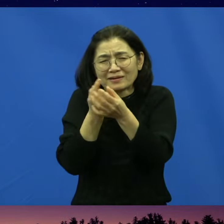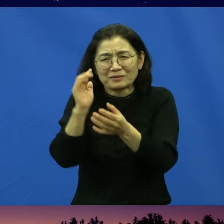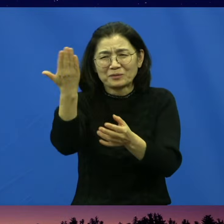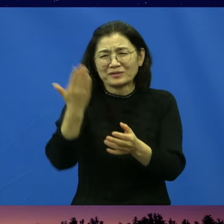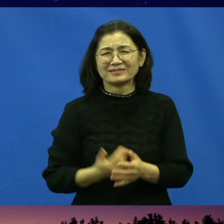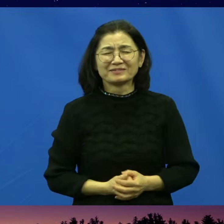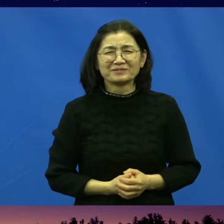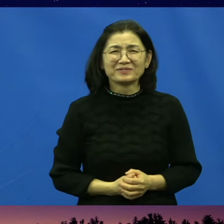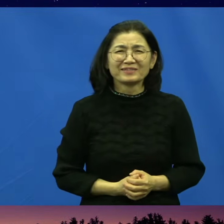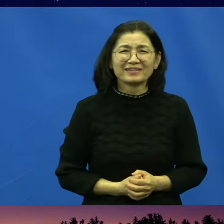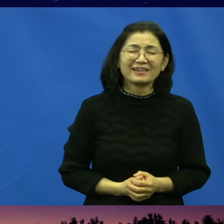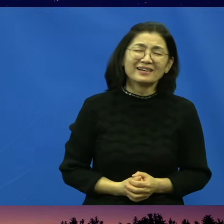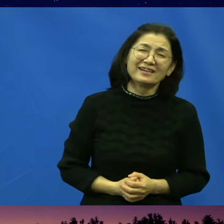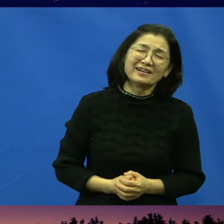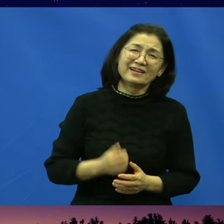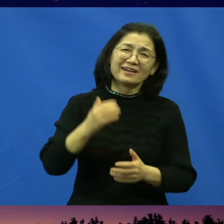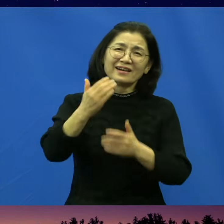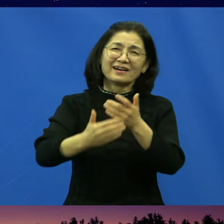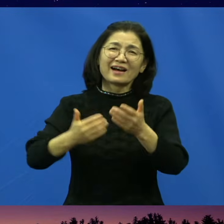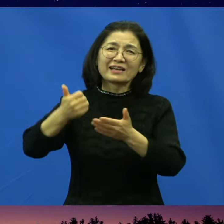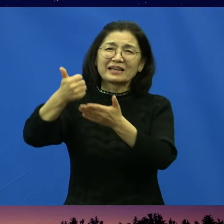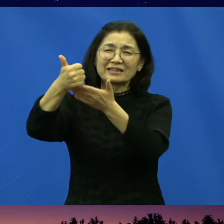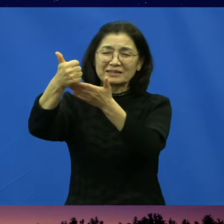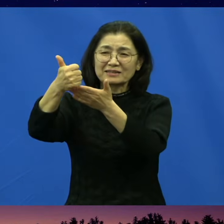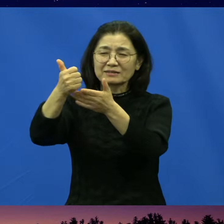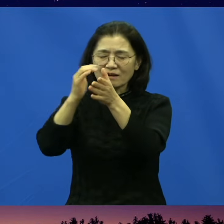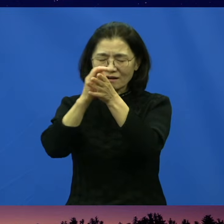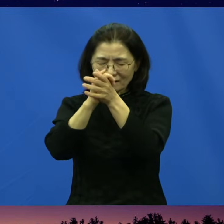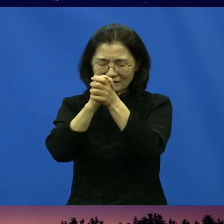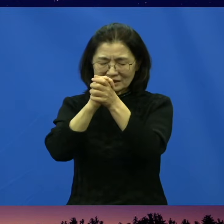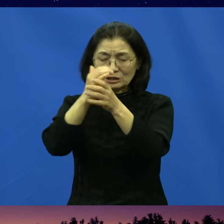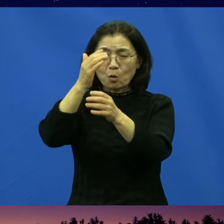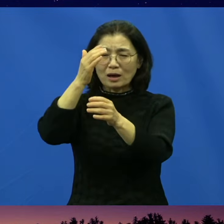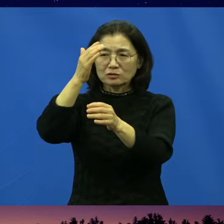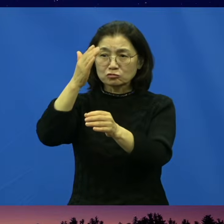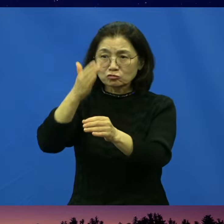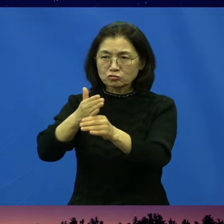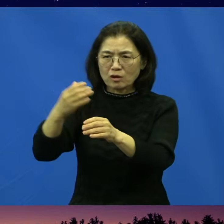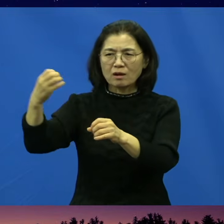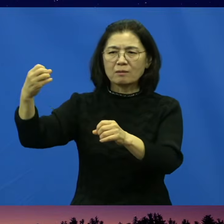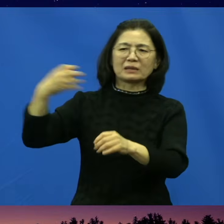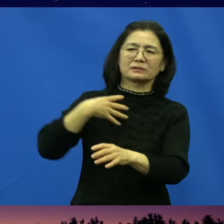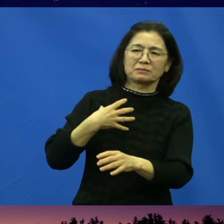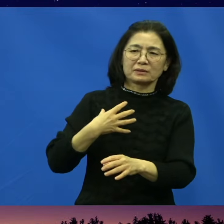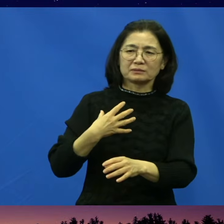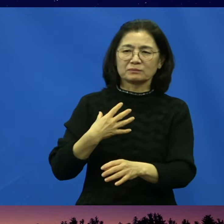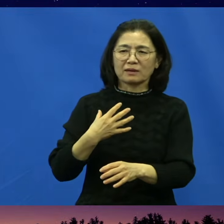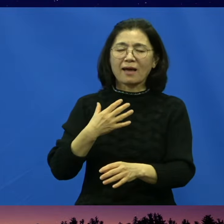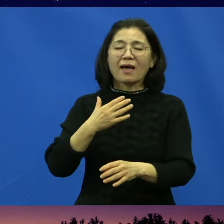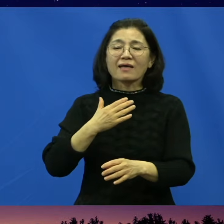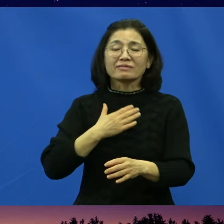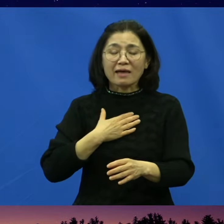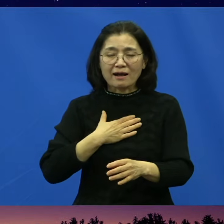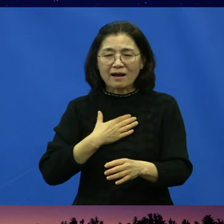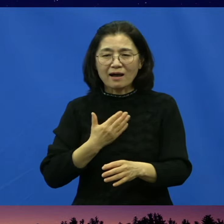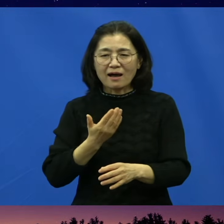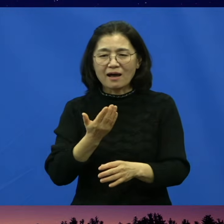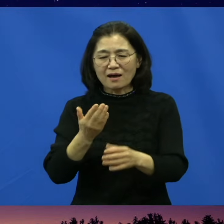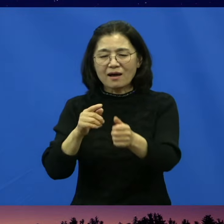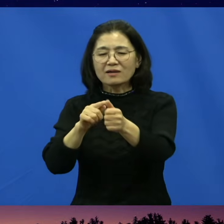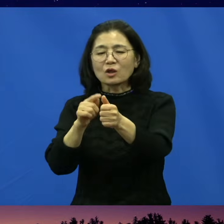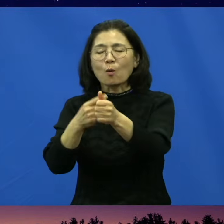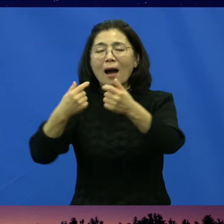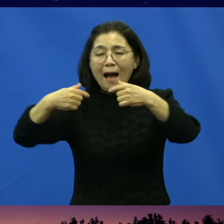그런데 하나님께서 기도하는 중에 내가 너 안다고 말씀하시는 거예요. 하나님께서 내가 네 마음